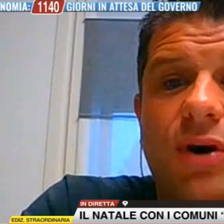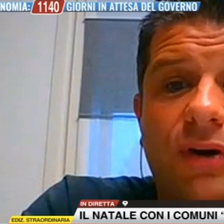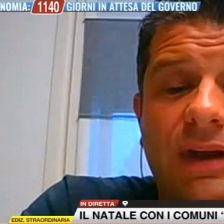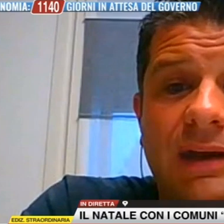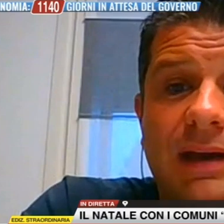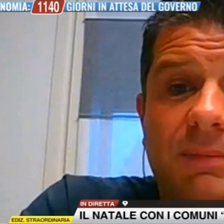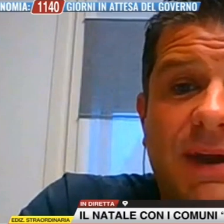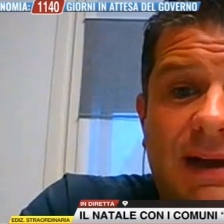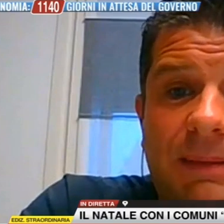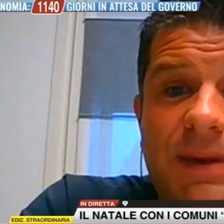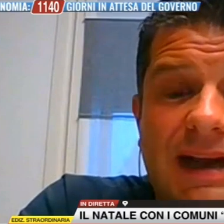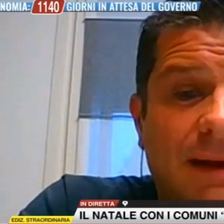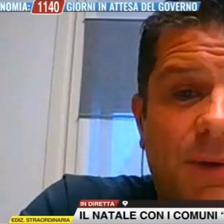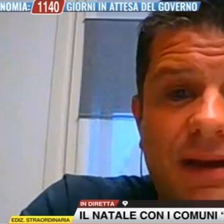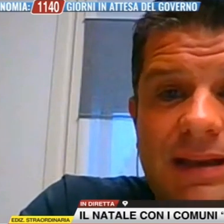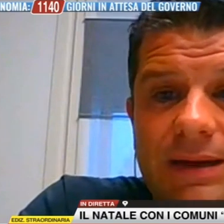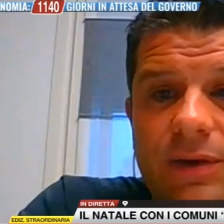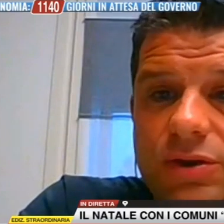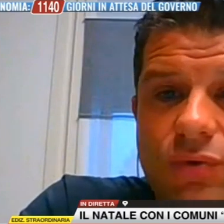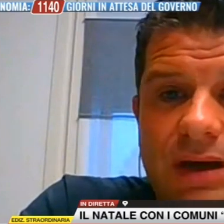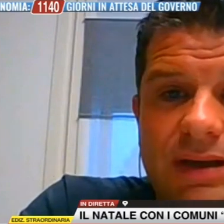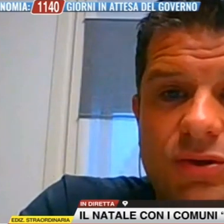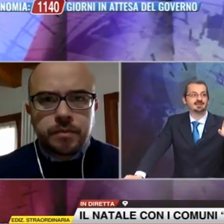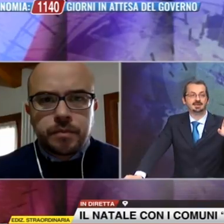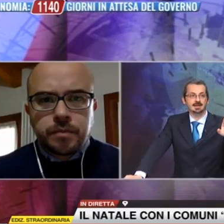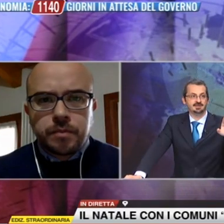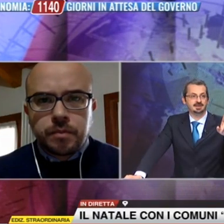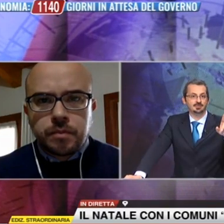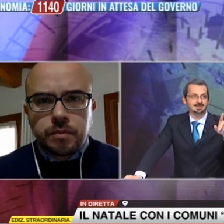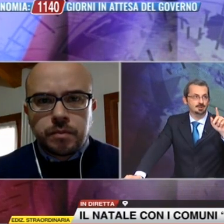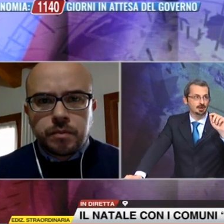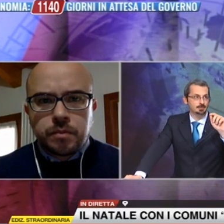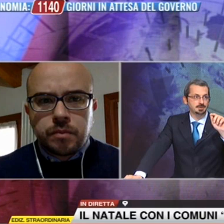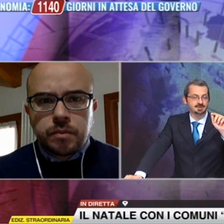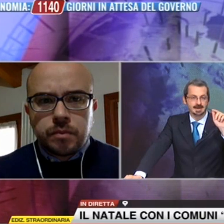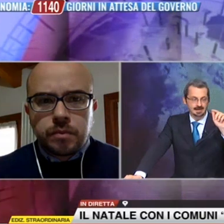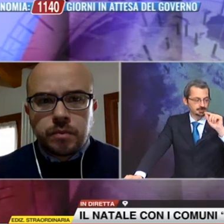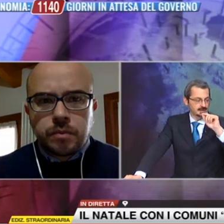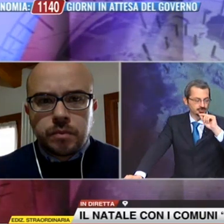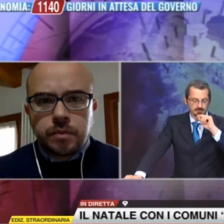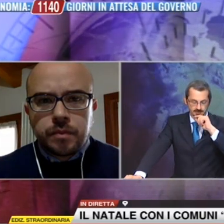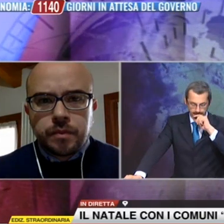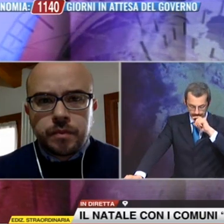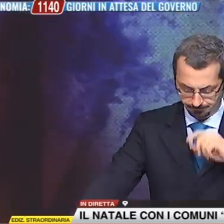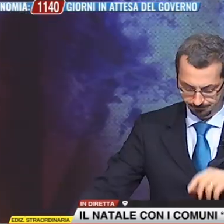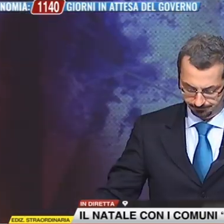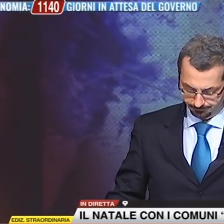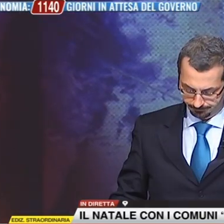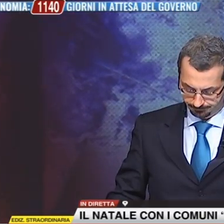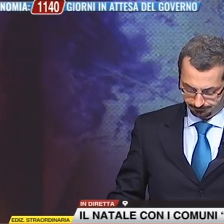più idonee per applicarle poi all'interno della sua, allora, Bof, della sua regione. La fermo un attimo che ho la pubblicità e torniamo subito.